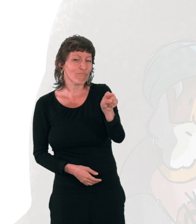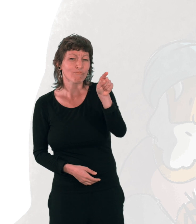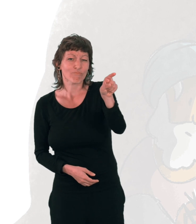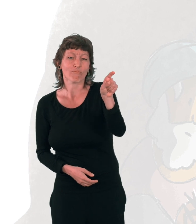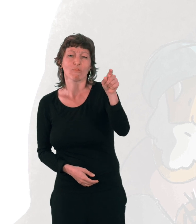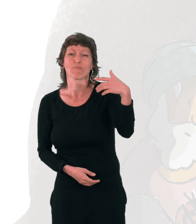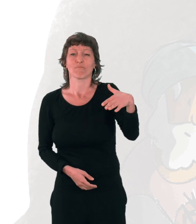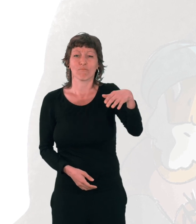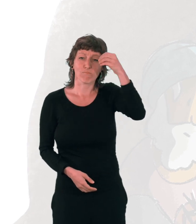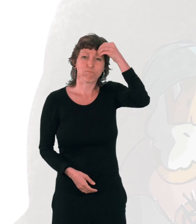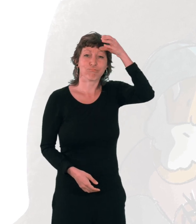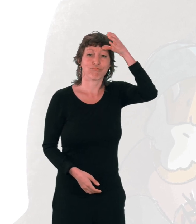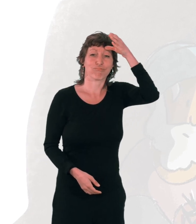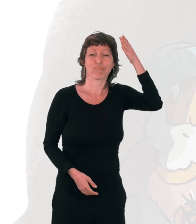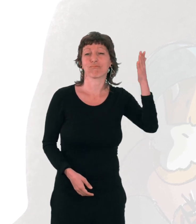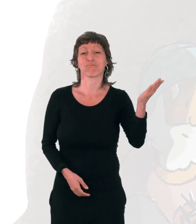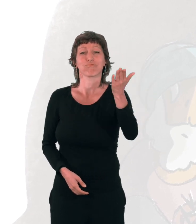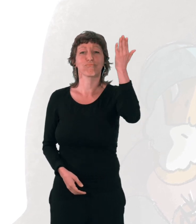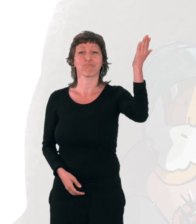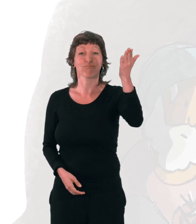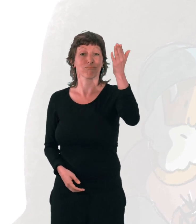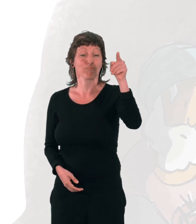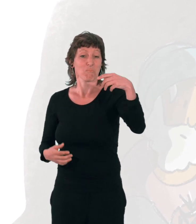C'est un notable du tribunal religieux.